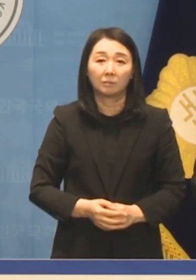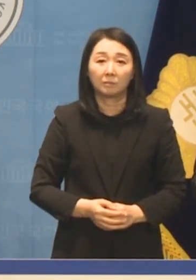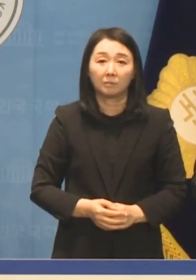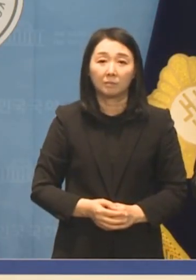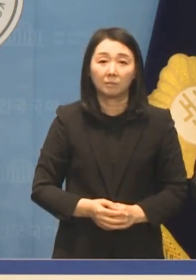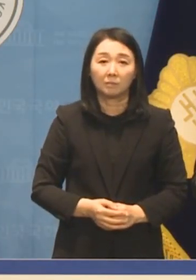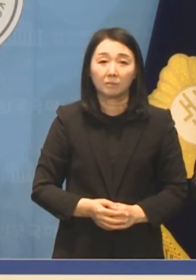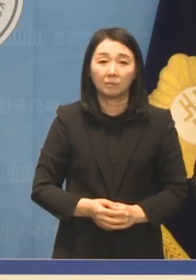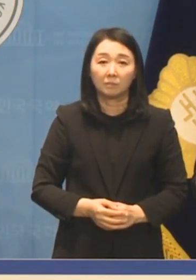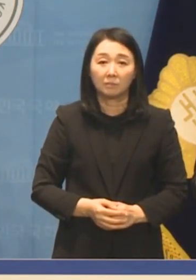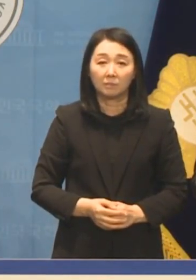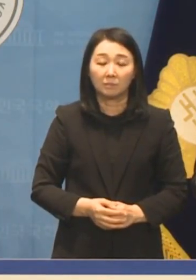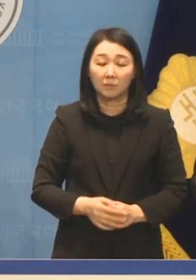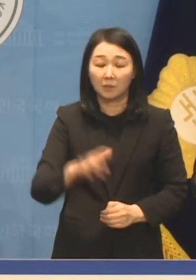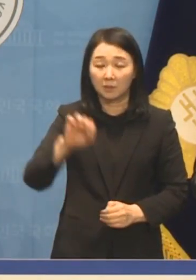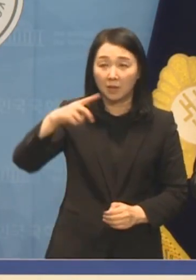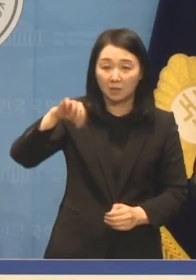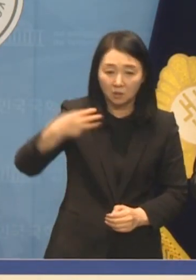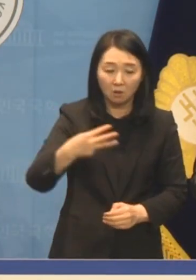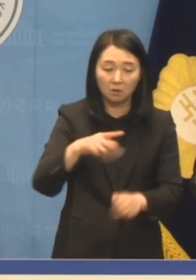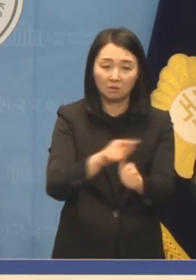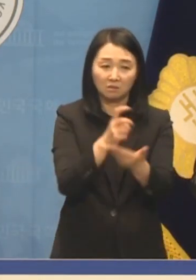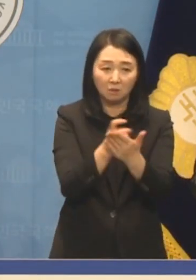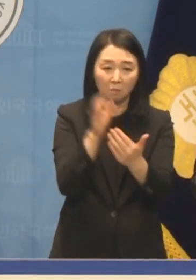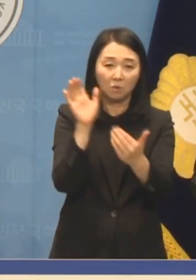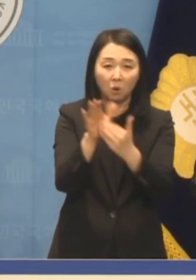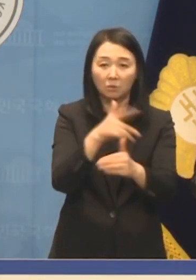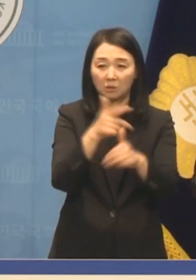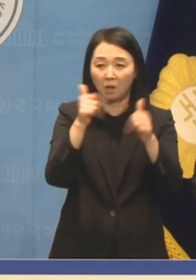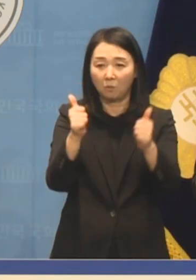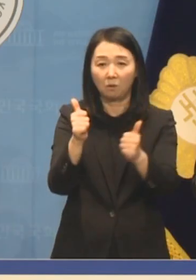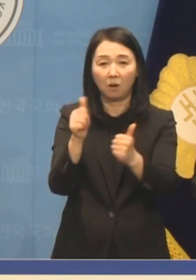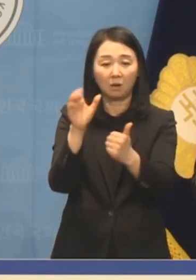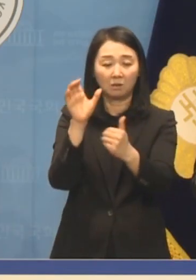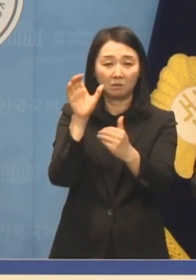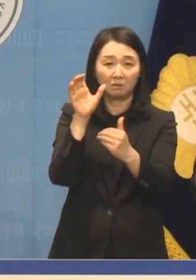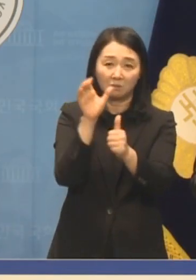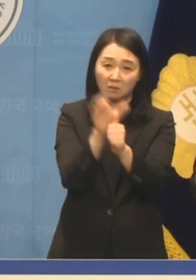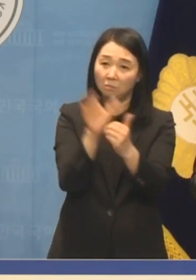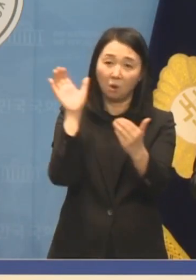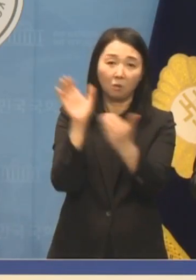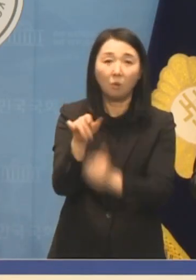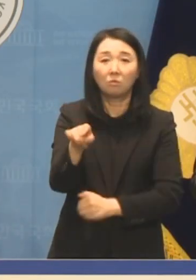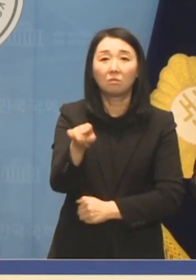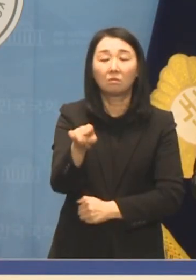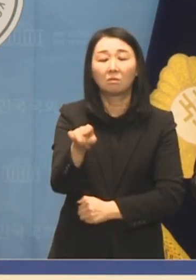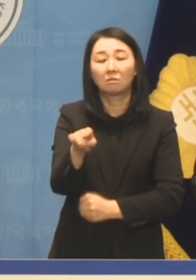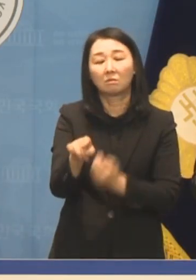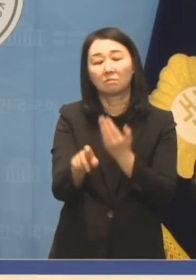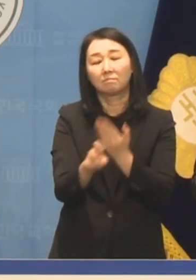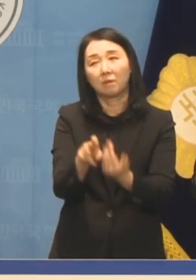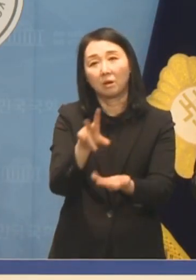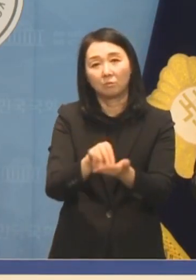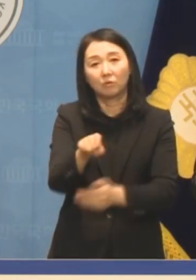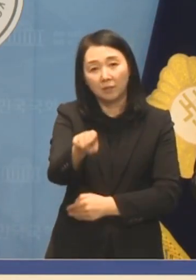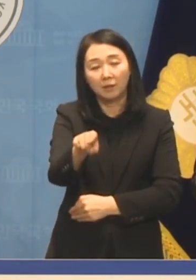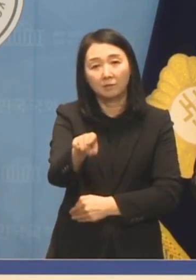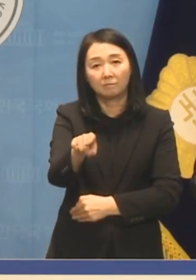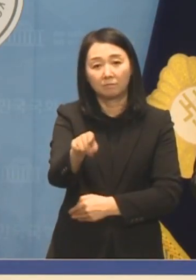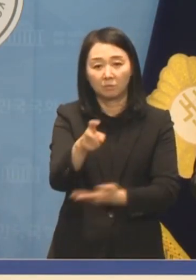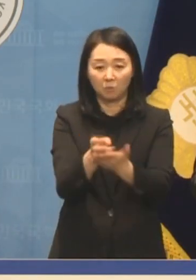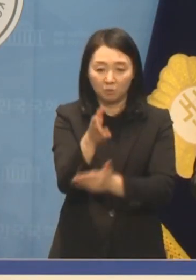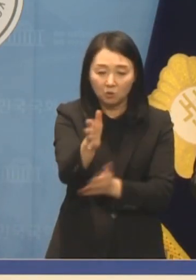상설특검 임명 거부 행위, 대법관 임명 거부 행위도 저는 위법이라고 생각하고 상식 있는 법률가들이 같은 말을